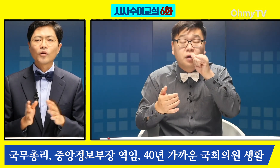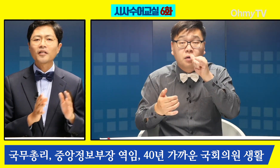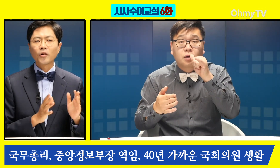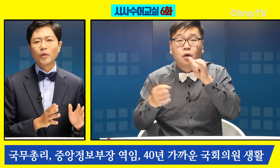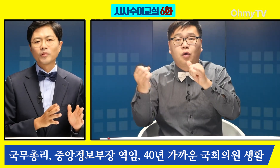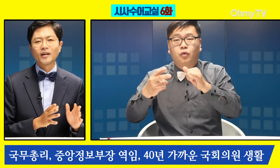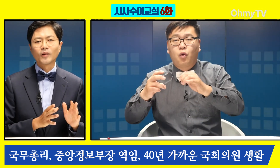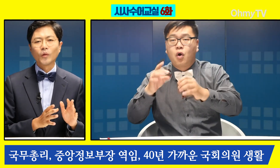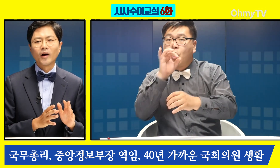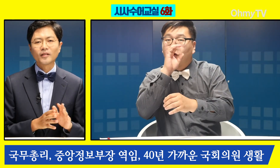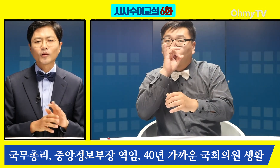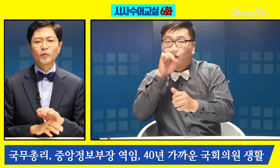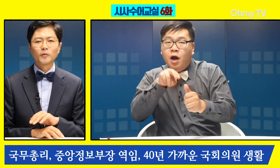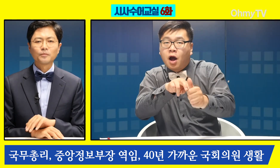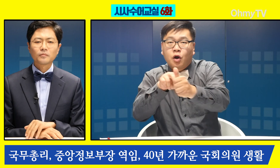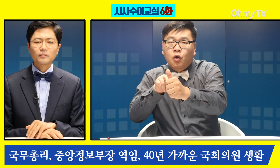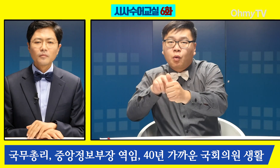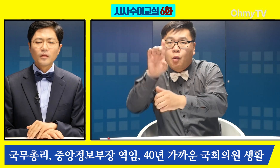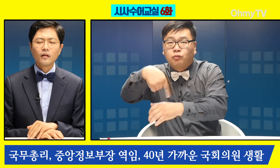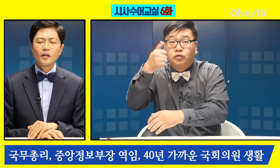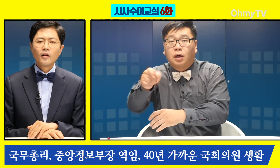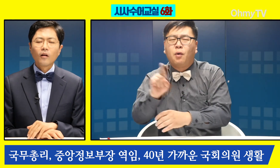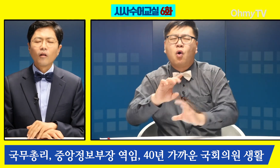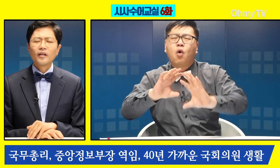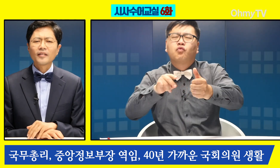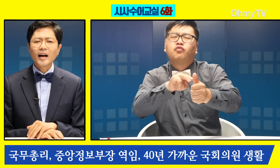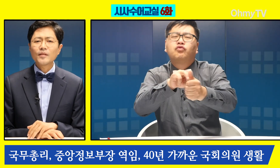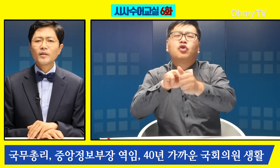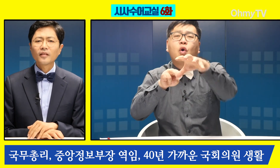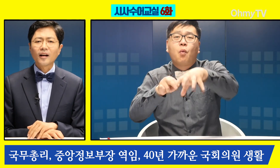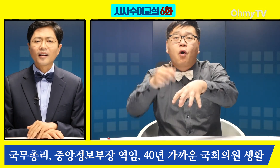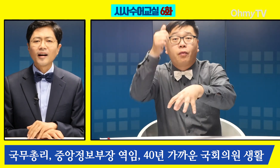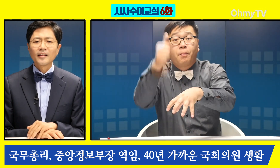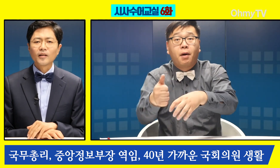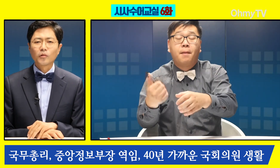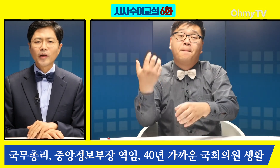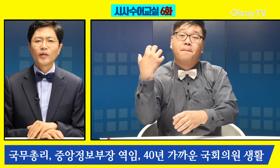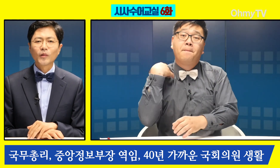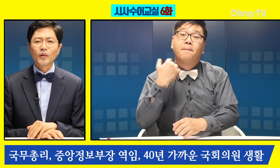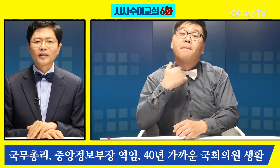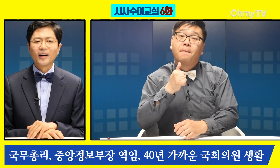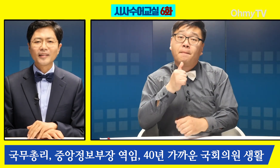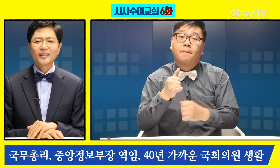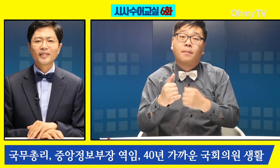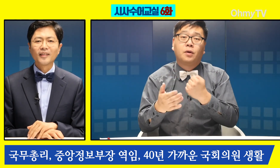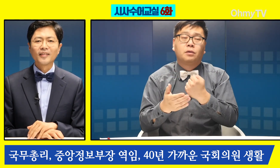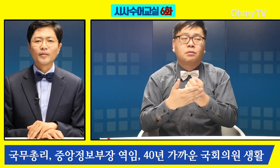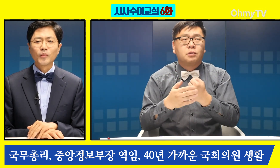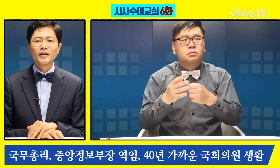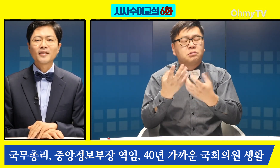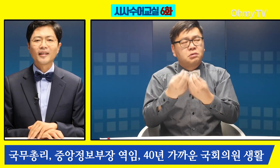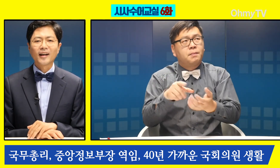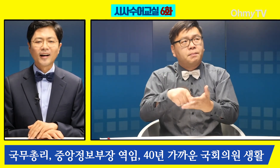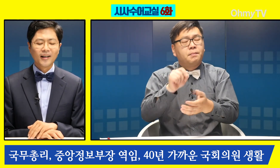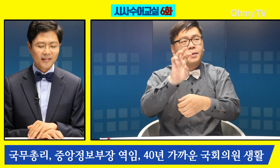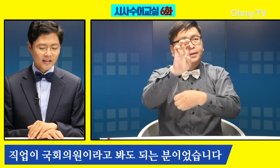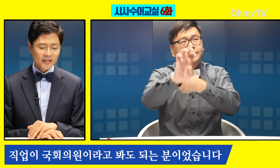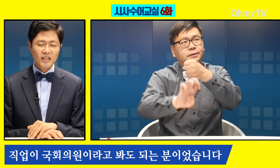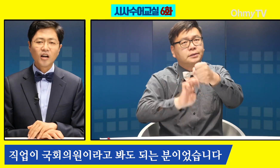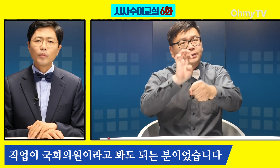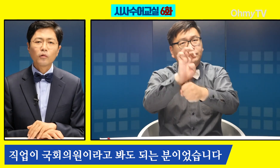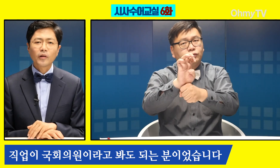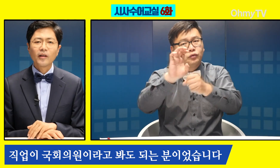있는 중앙정보부장도 하셨고 거의 40년 가까이를 국회의원으로서 하셨던